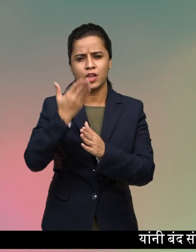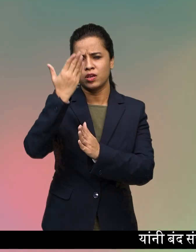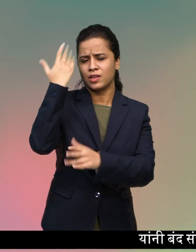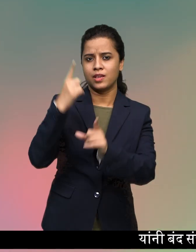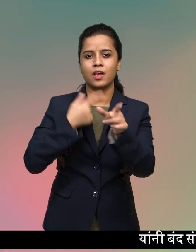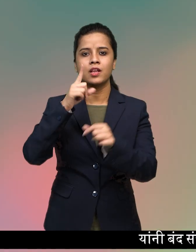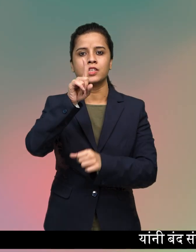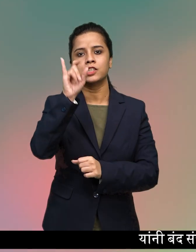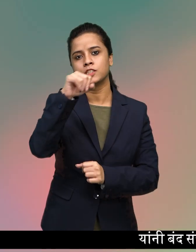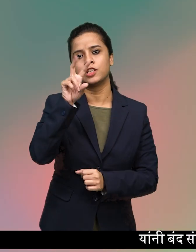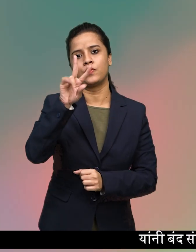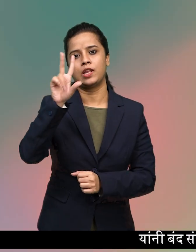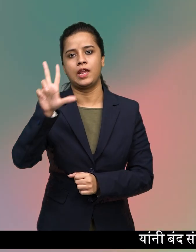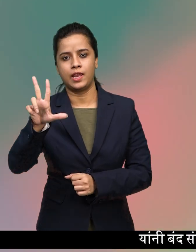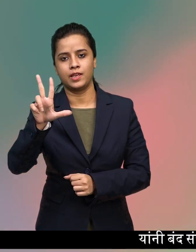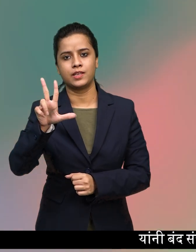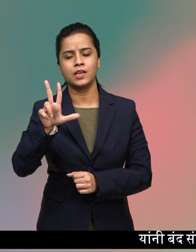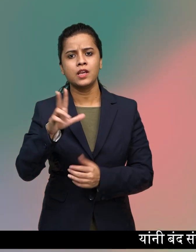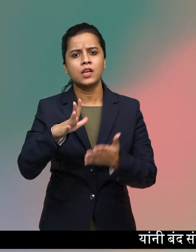यांनी बंद संचार प्रणालीचा शोध लावला.